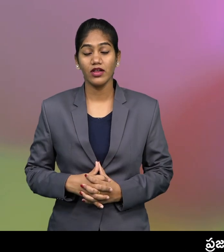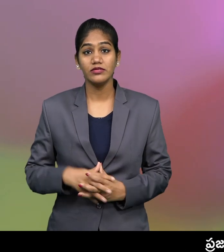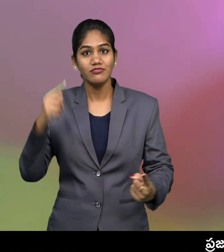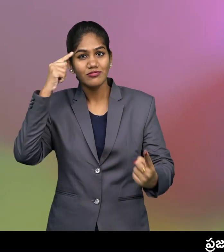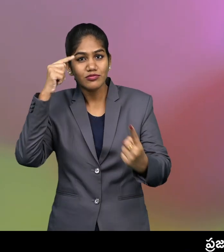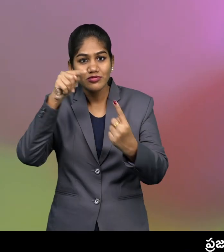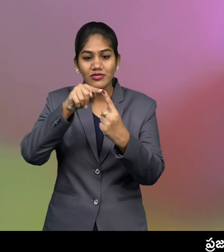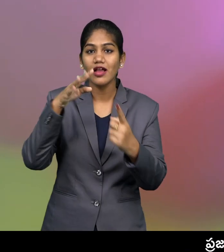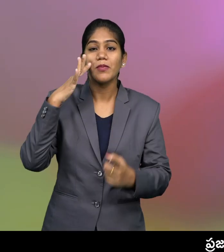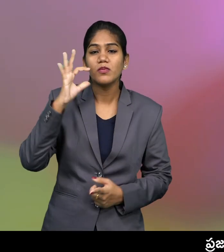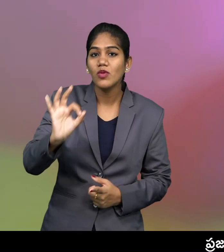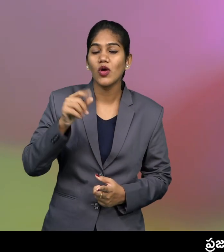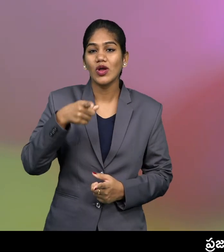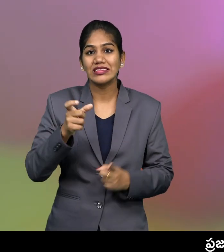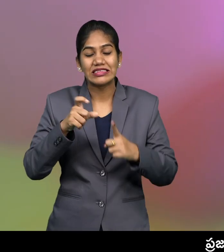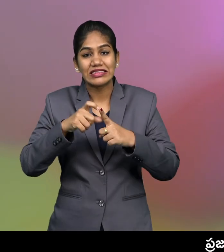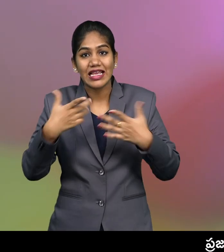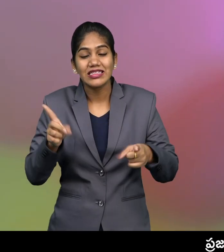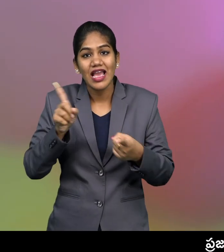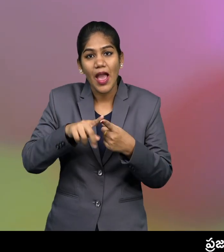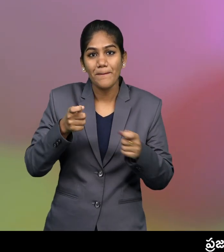ప్రజలు, ఆస్తులు మరియు పర్యావరణంపై